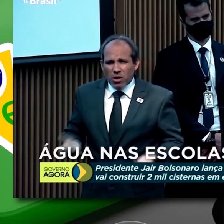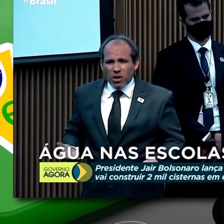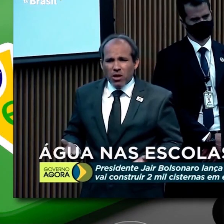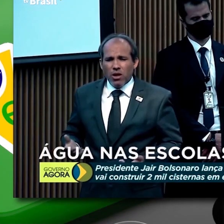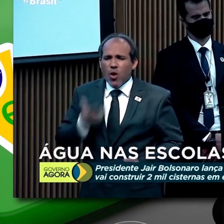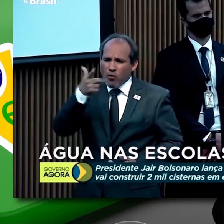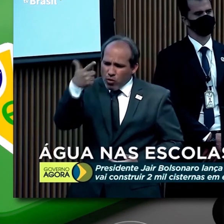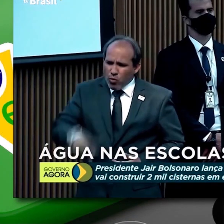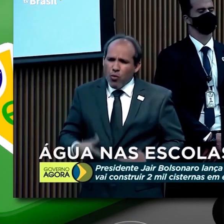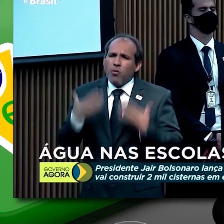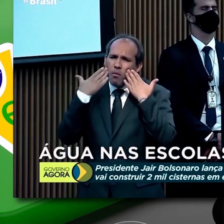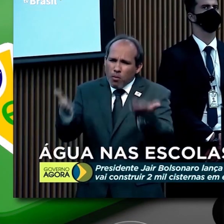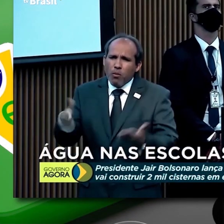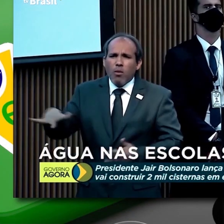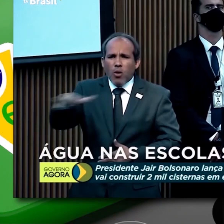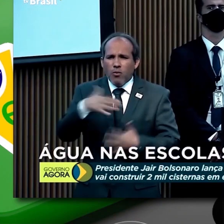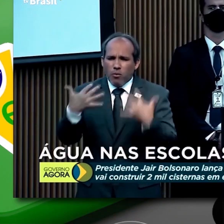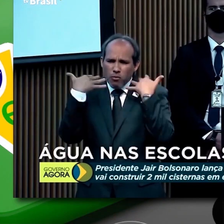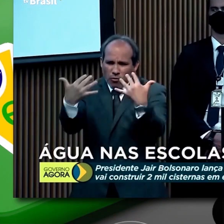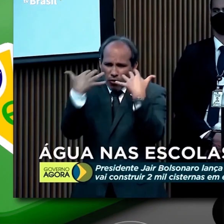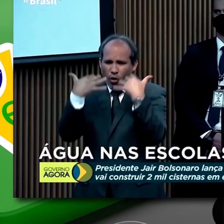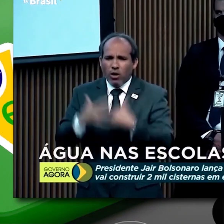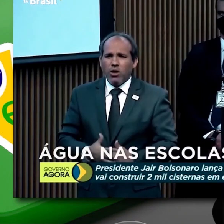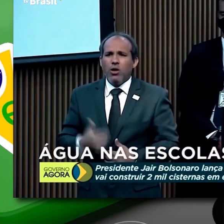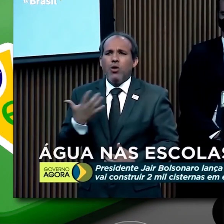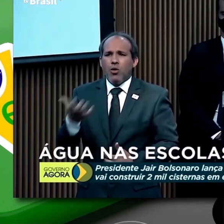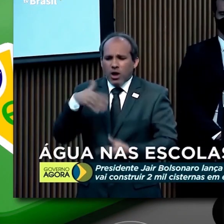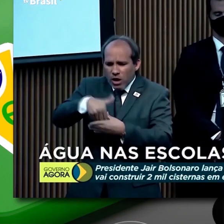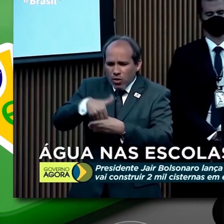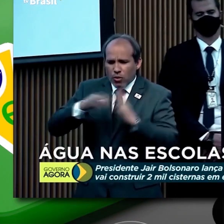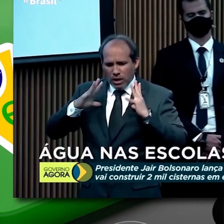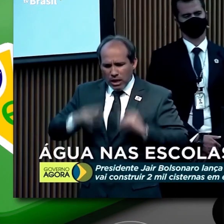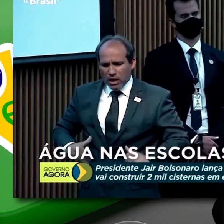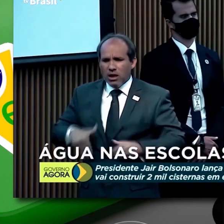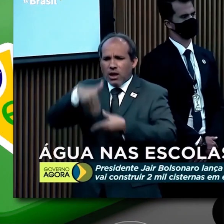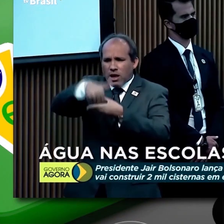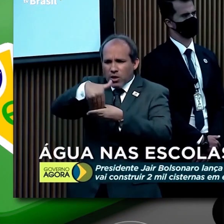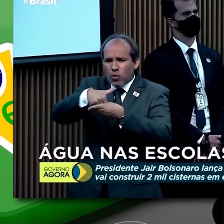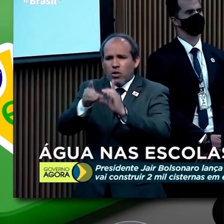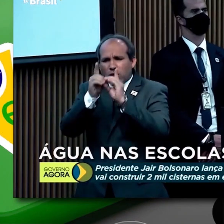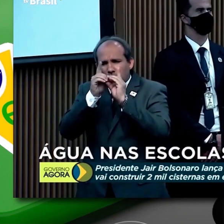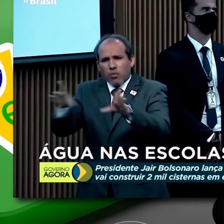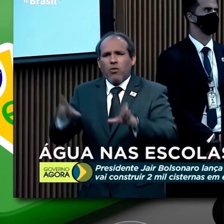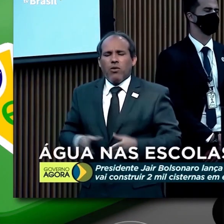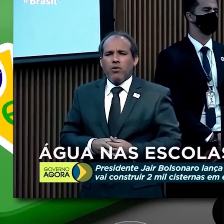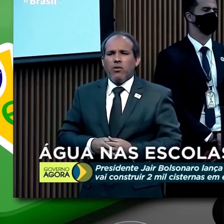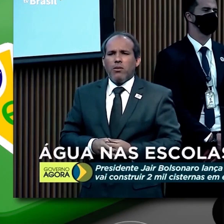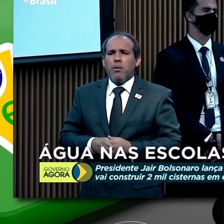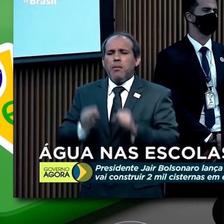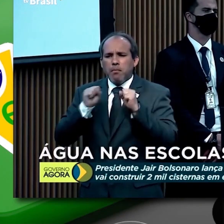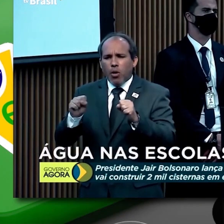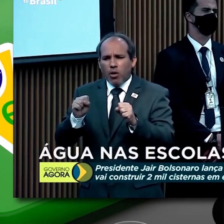o nosso tempo de eleições limpas ele é só termoplásticas que possam ser e